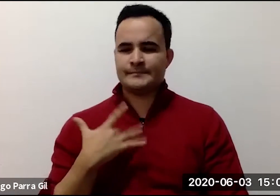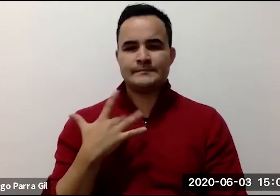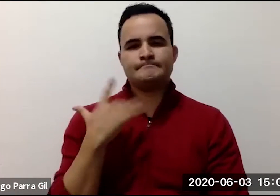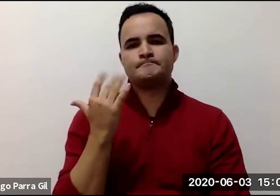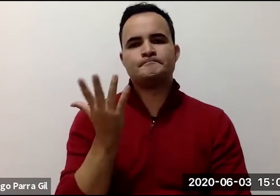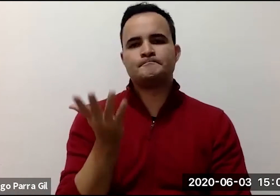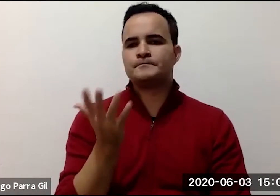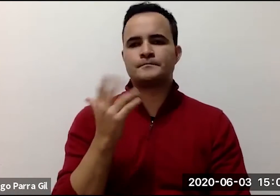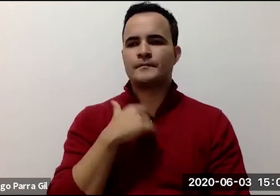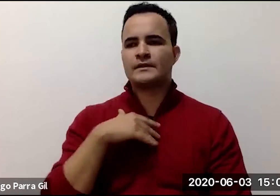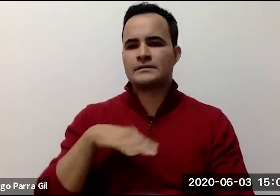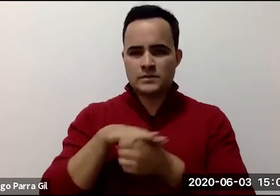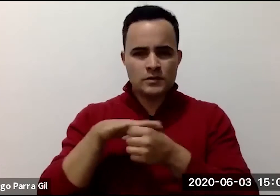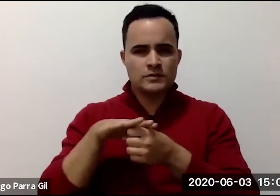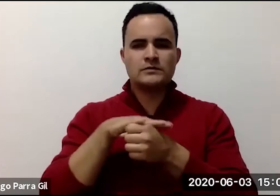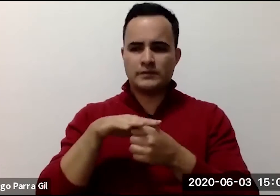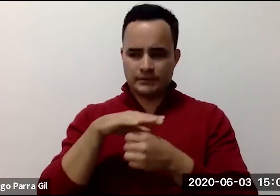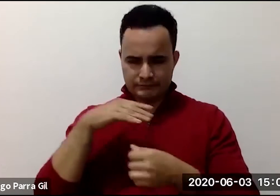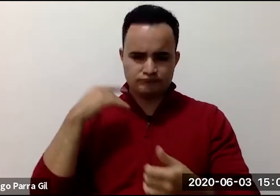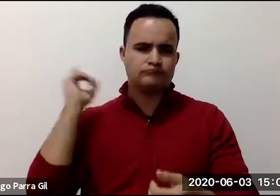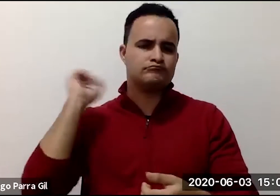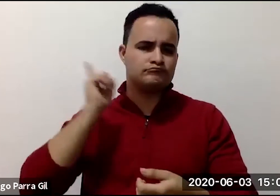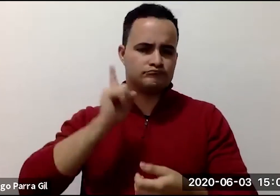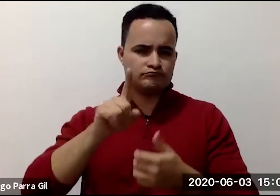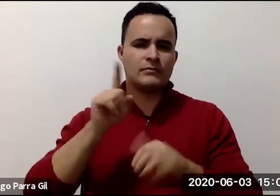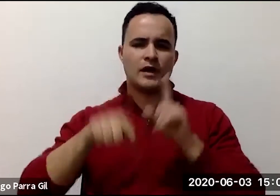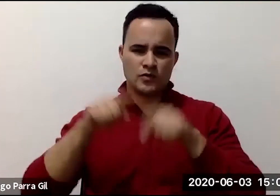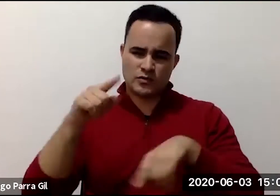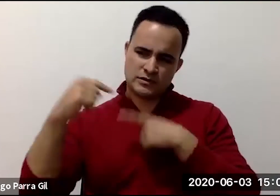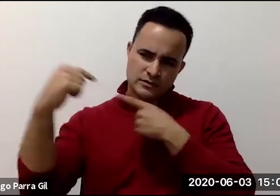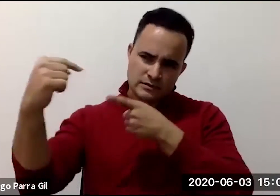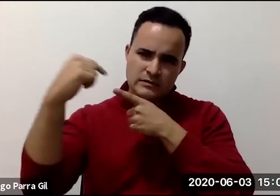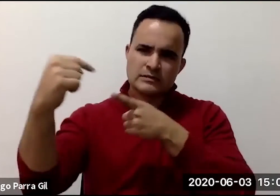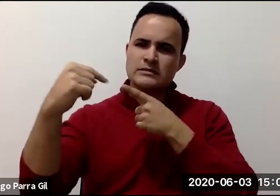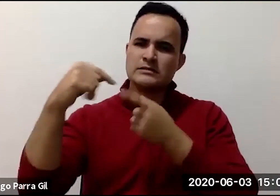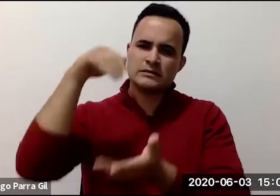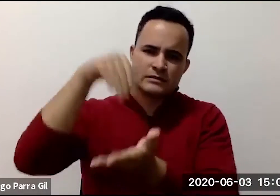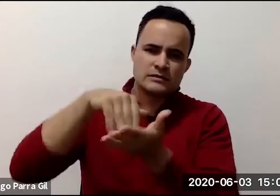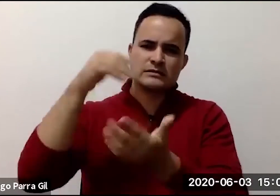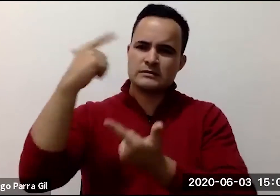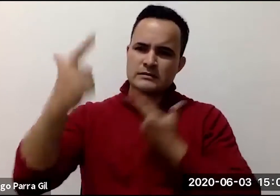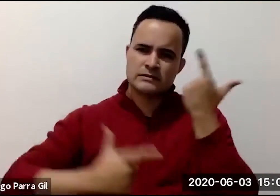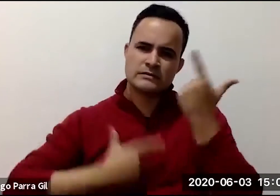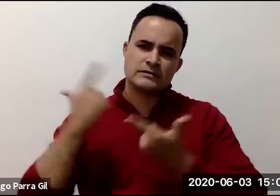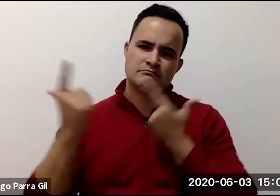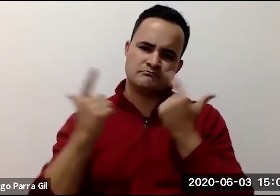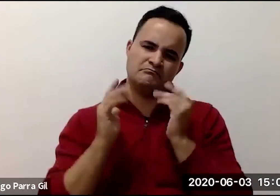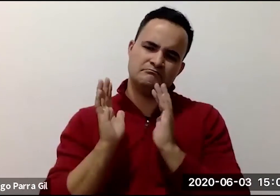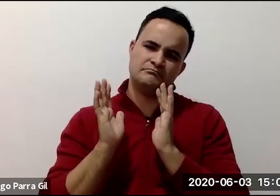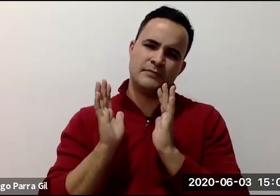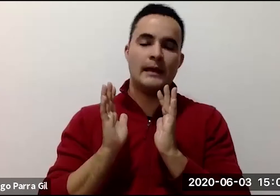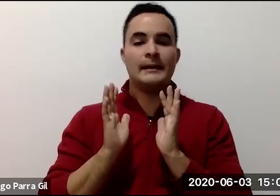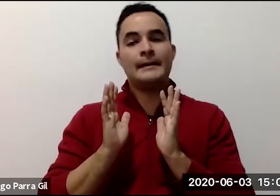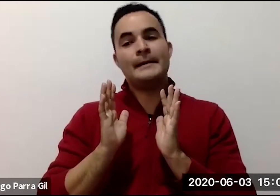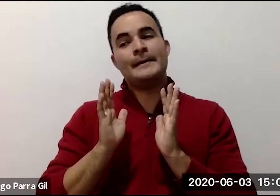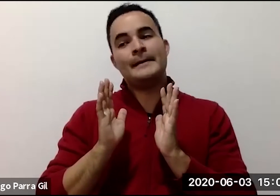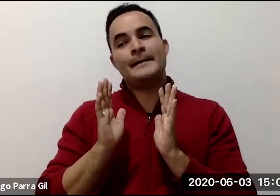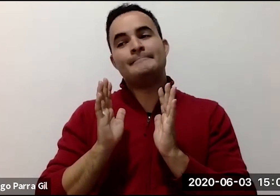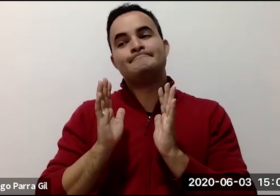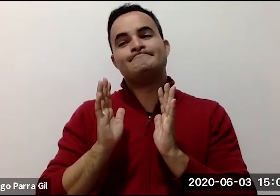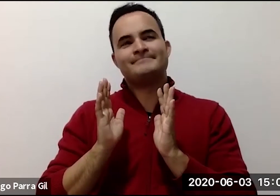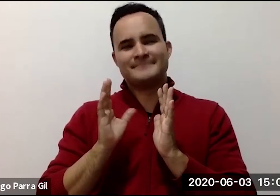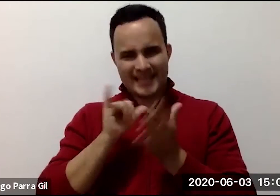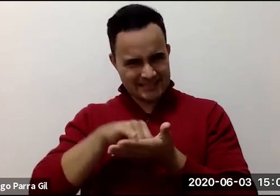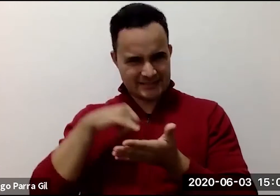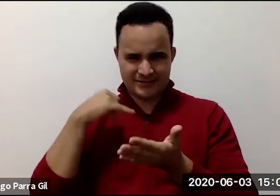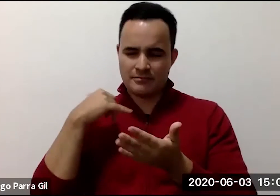hemos venido peleando, confrontando hace mucho tiempo. Bueno, entonces no es nada agradable